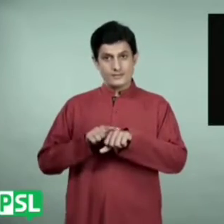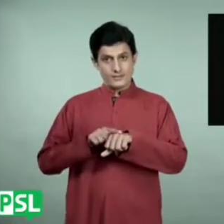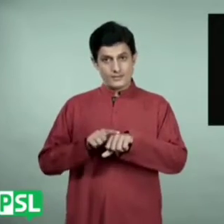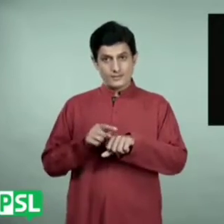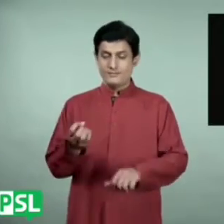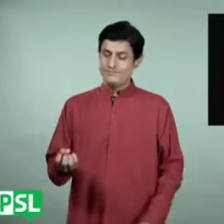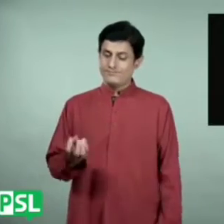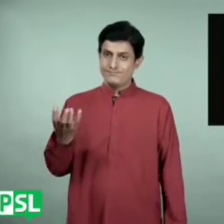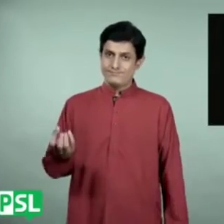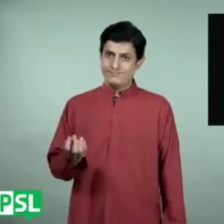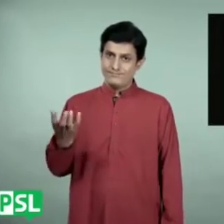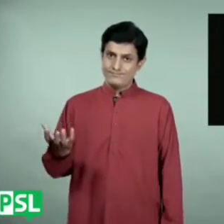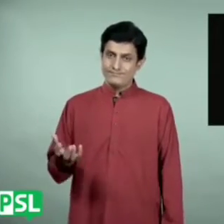فرائر.